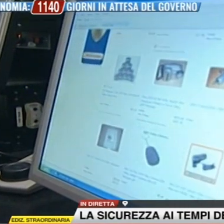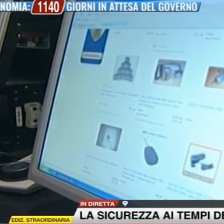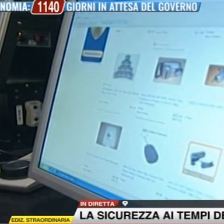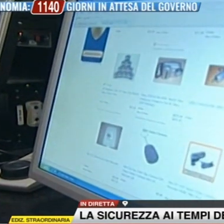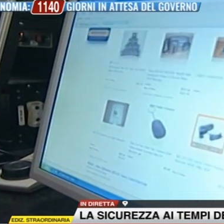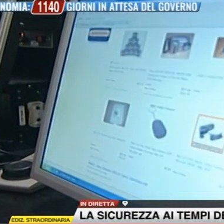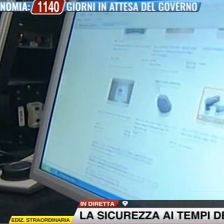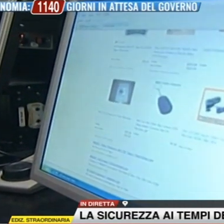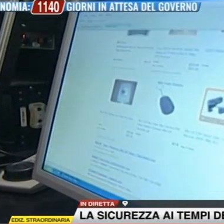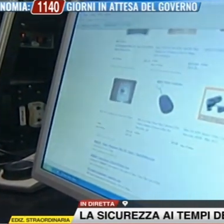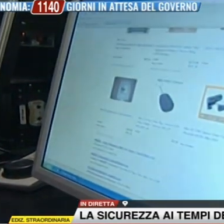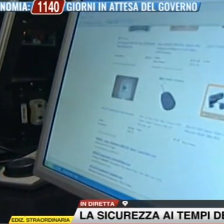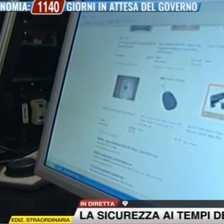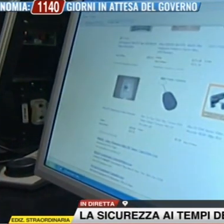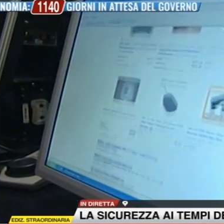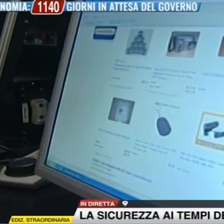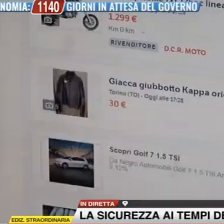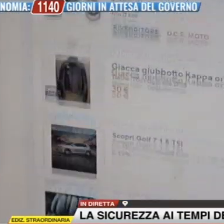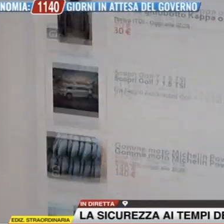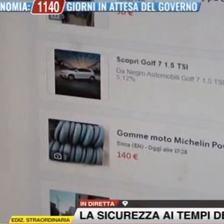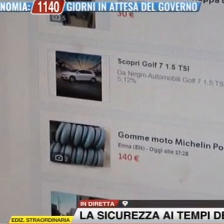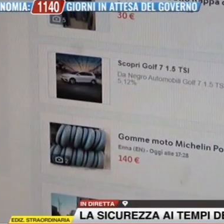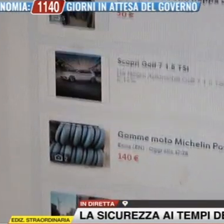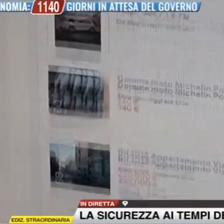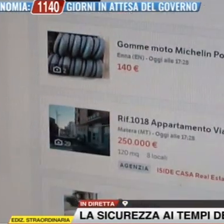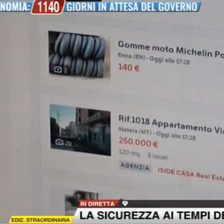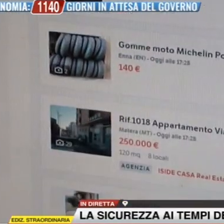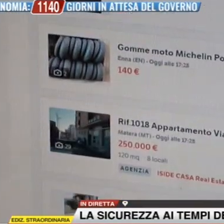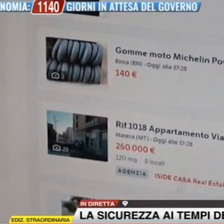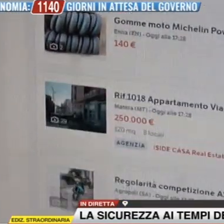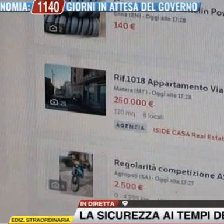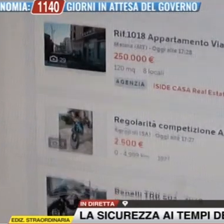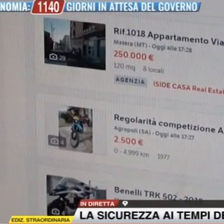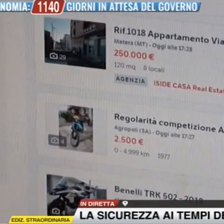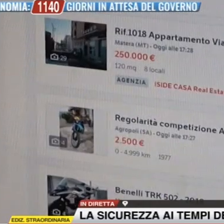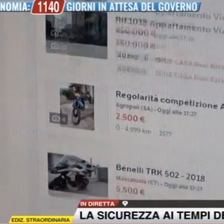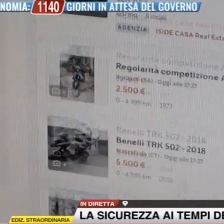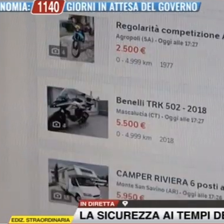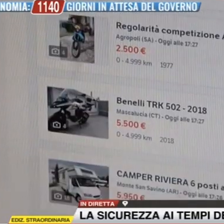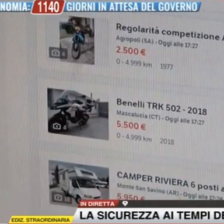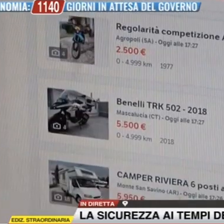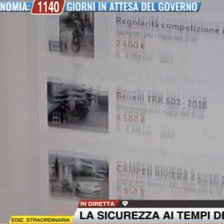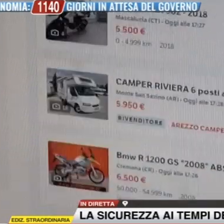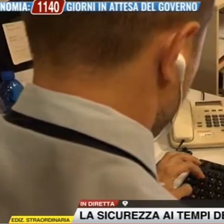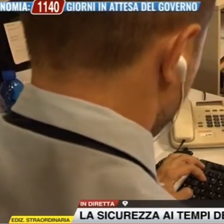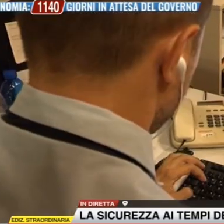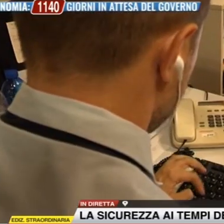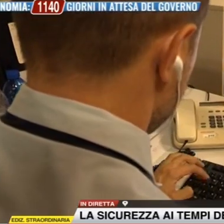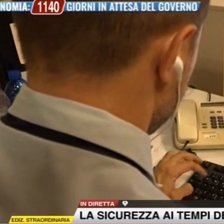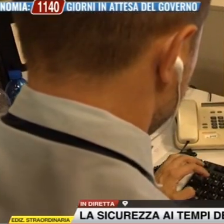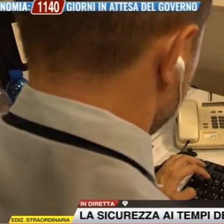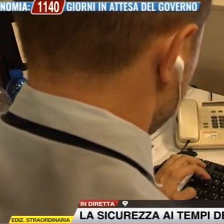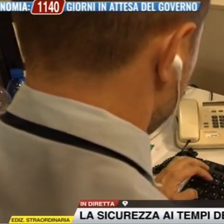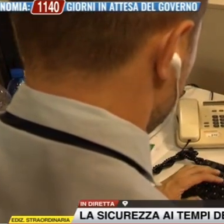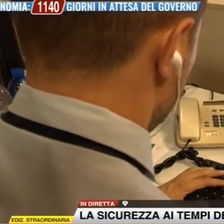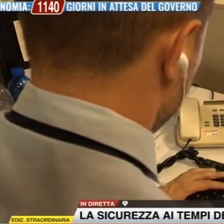di questi reati possano essere assicurati alla giustizia. In particolare, poi ci dirà lei se questo è un dato